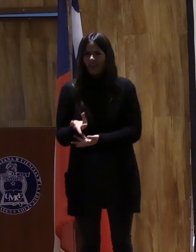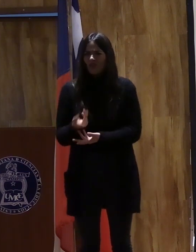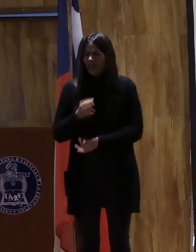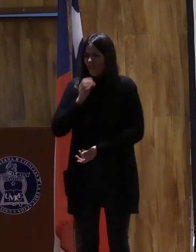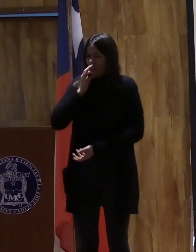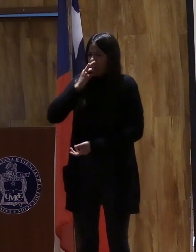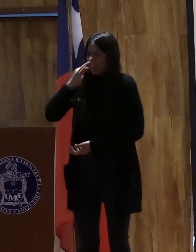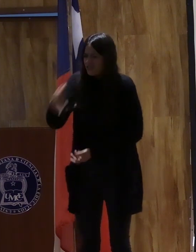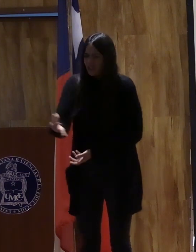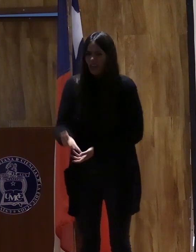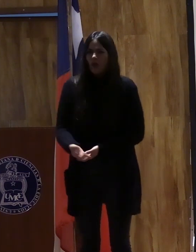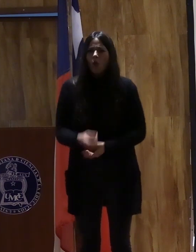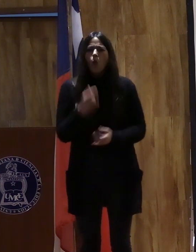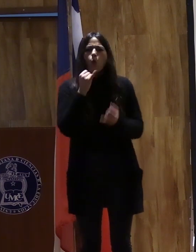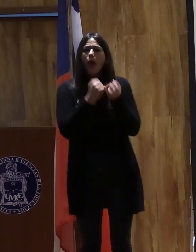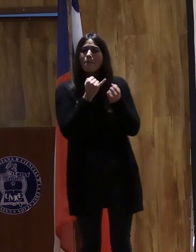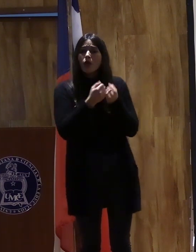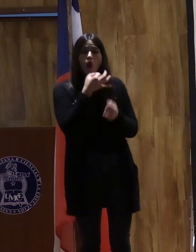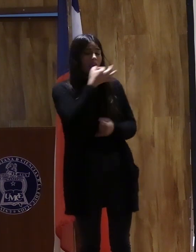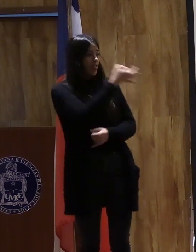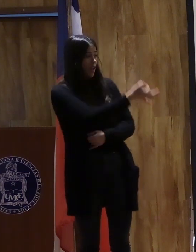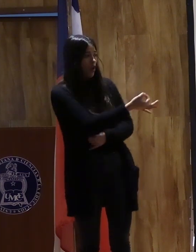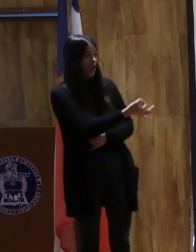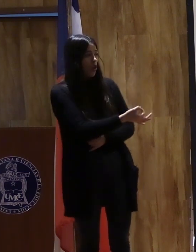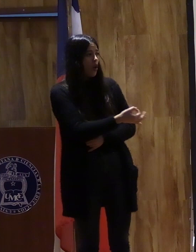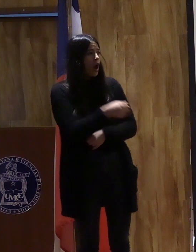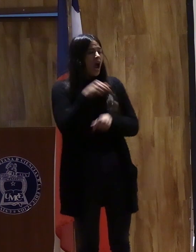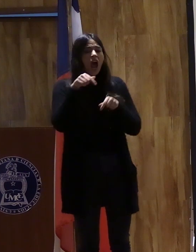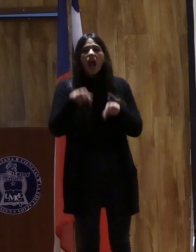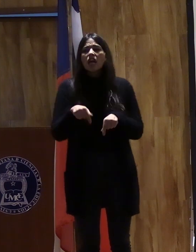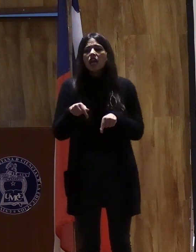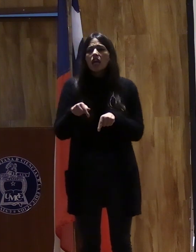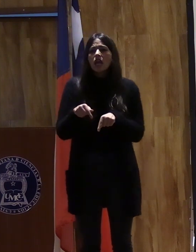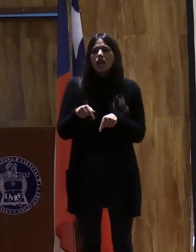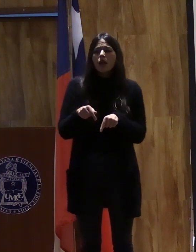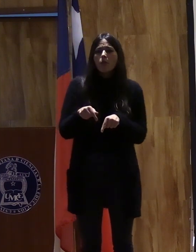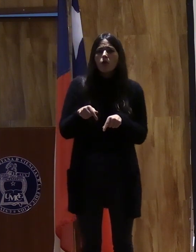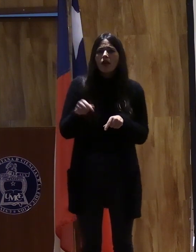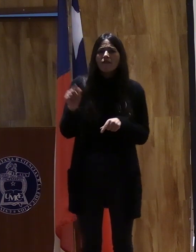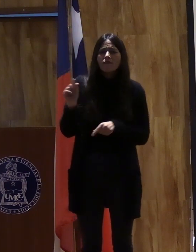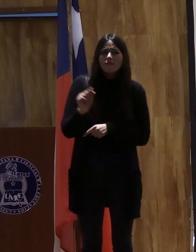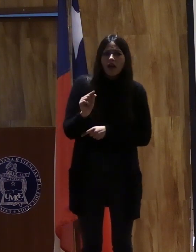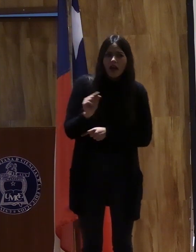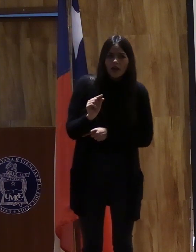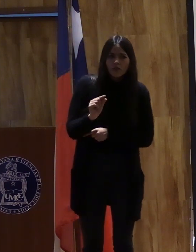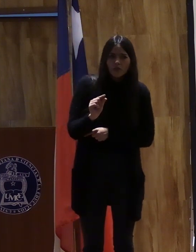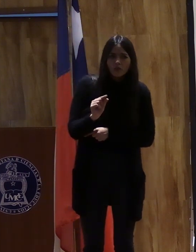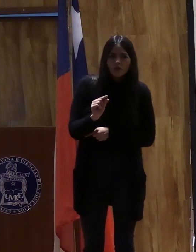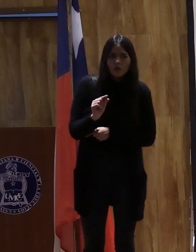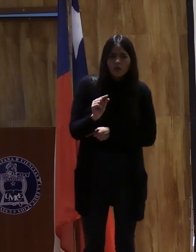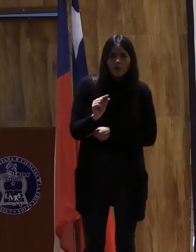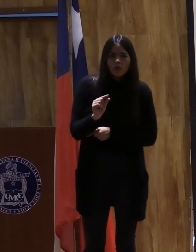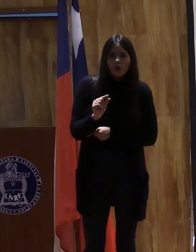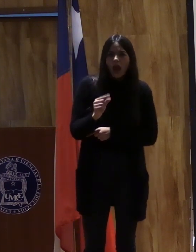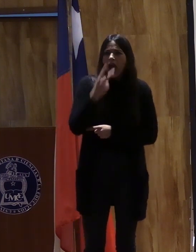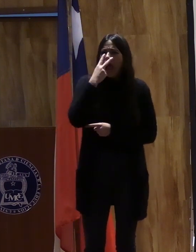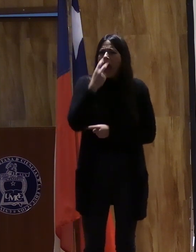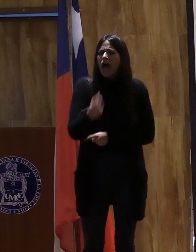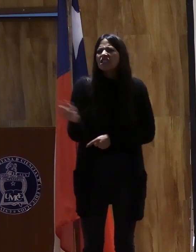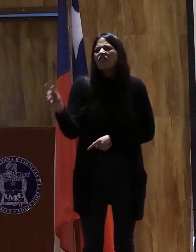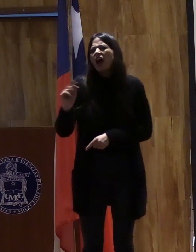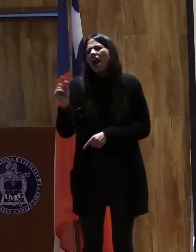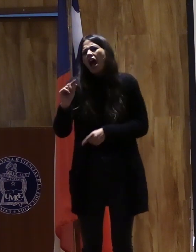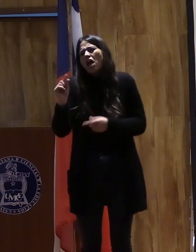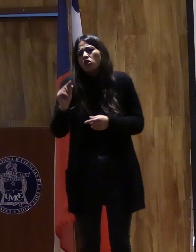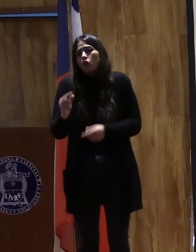Un amigo me decía, no, si aquí no hay interés porque además el gas es barato. Oye, pero ¿cómo el gas se les va a